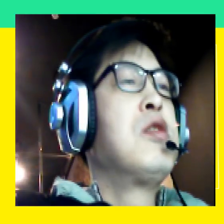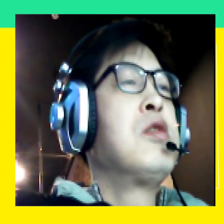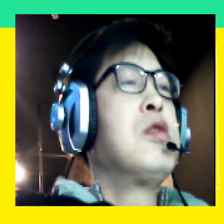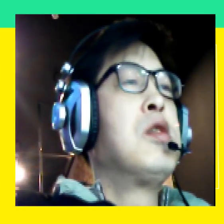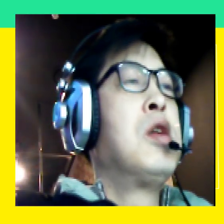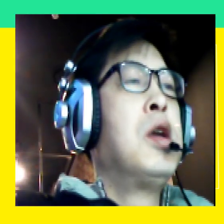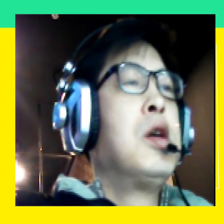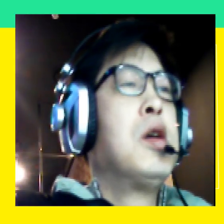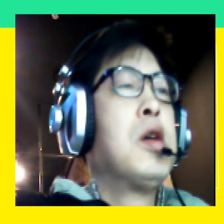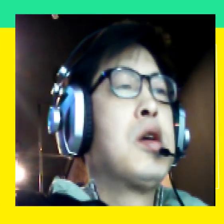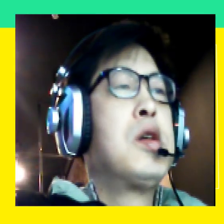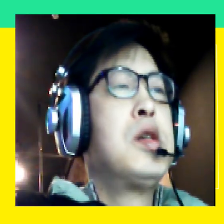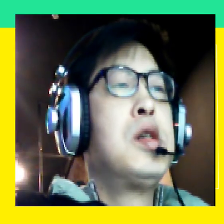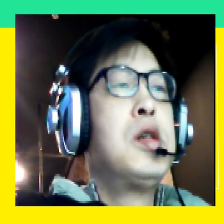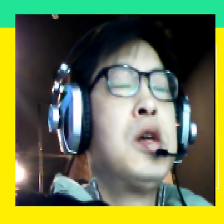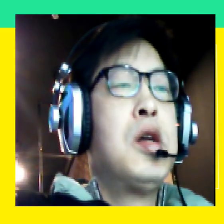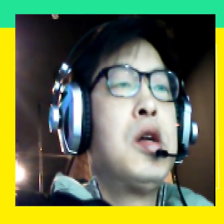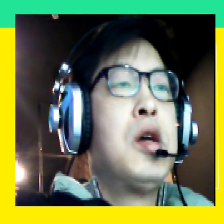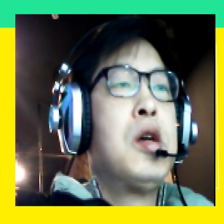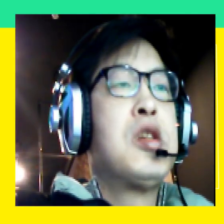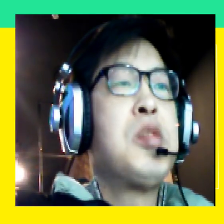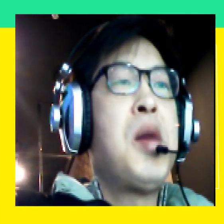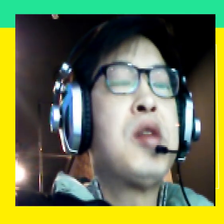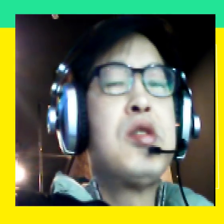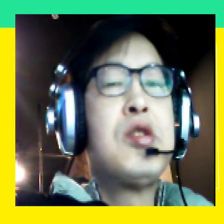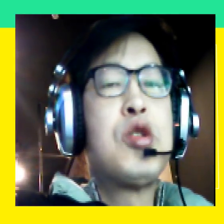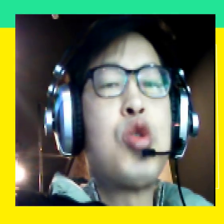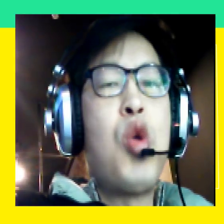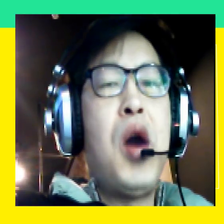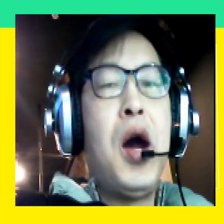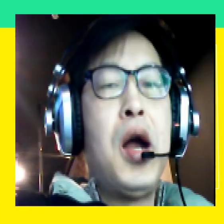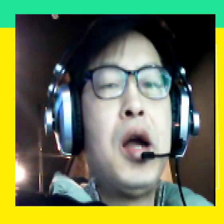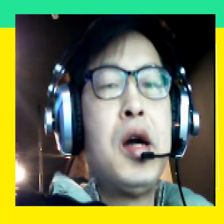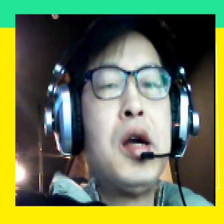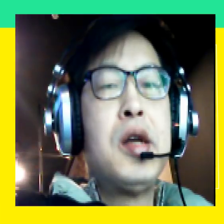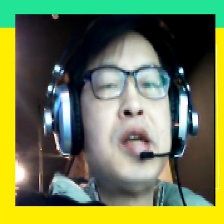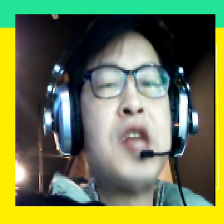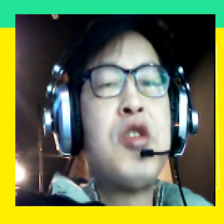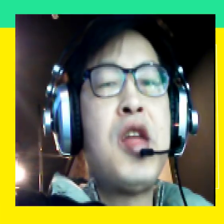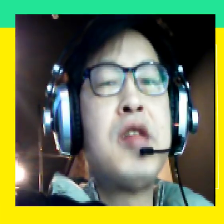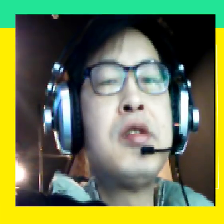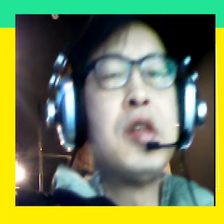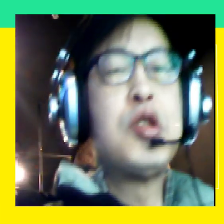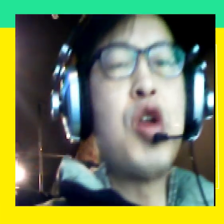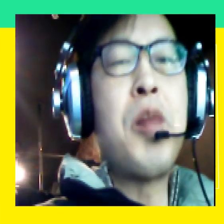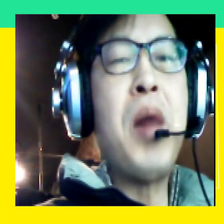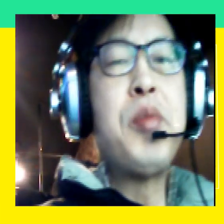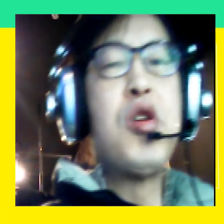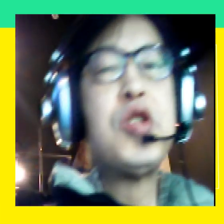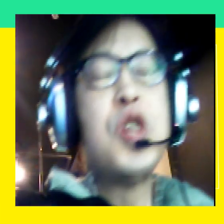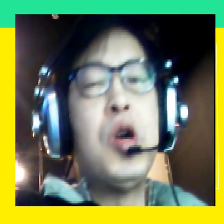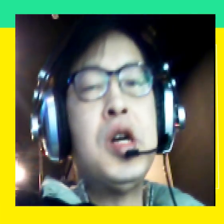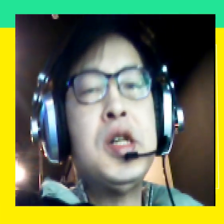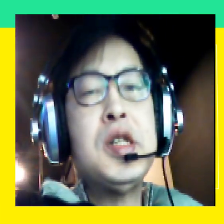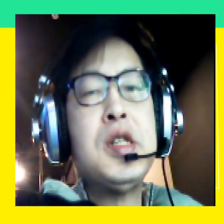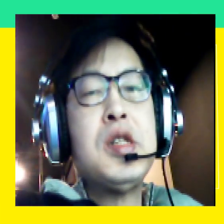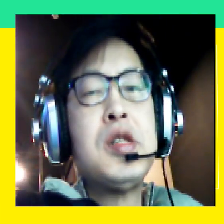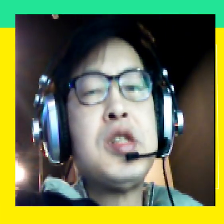연결되어 있는 그 스마트 스토어, 예전에는